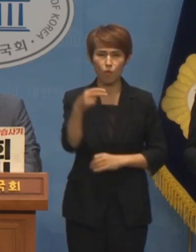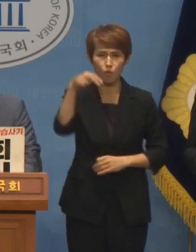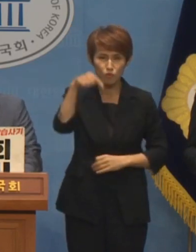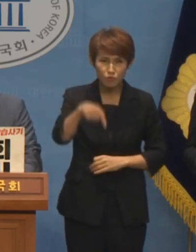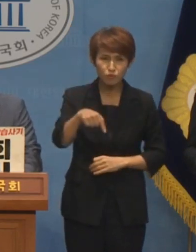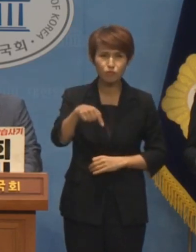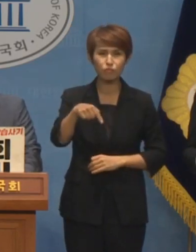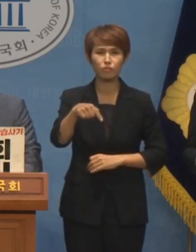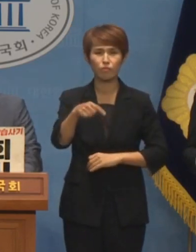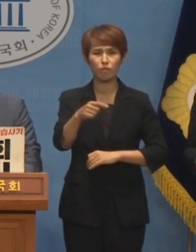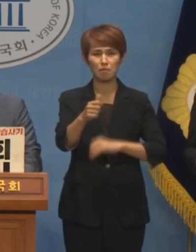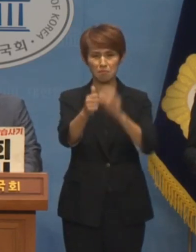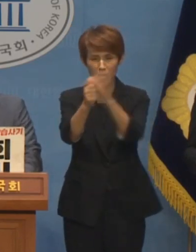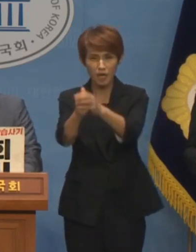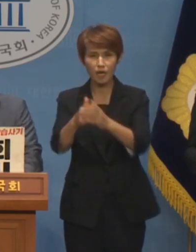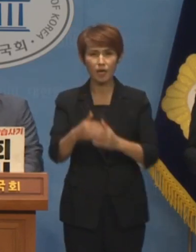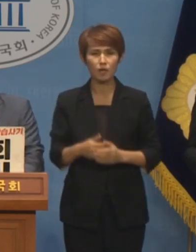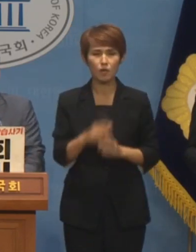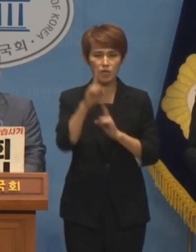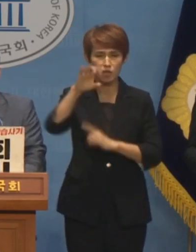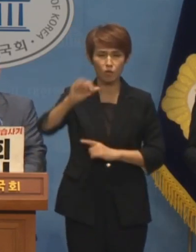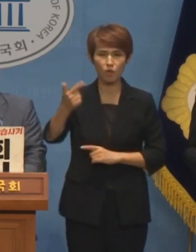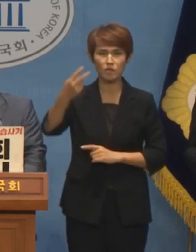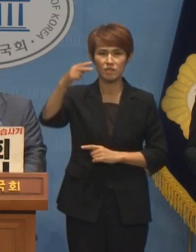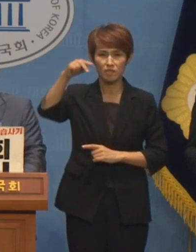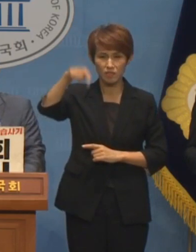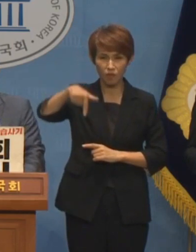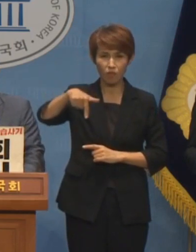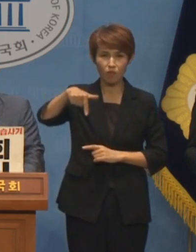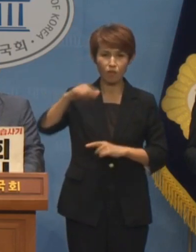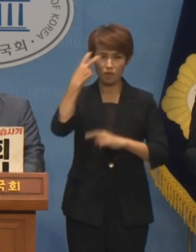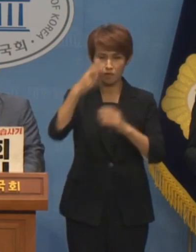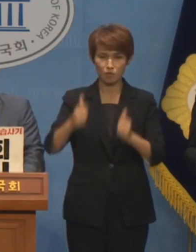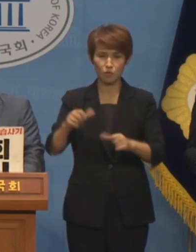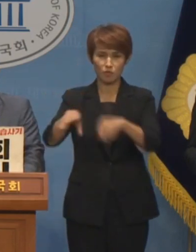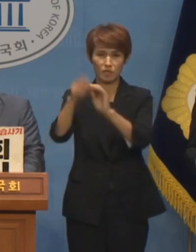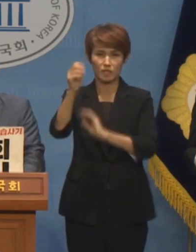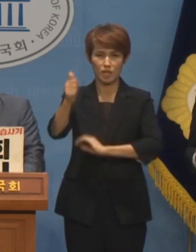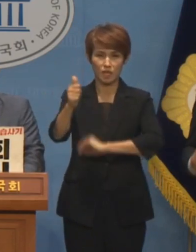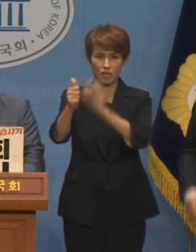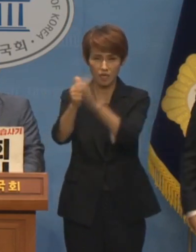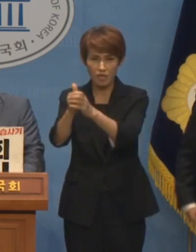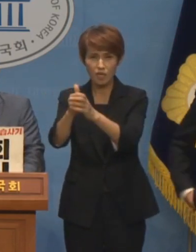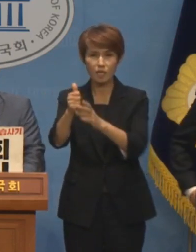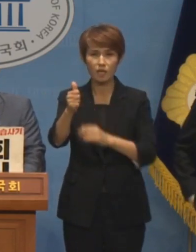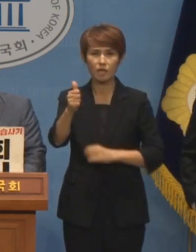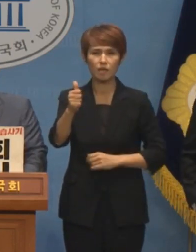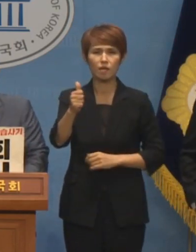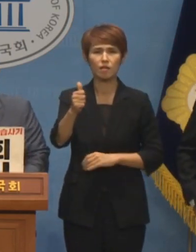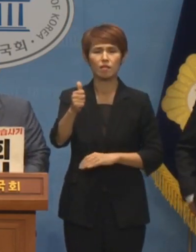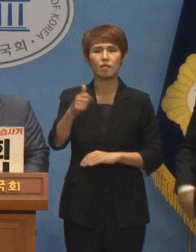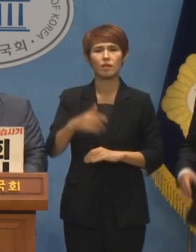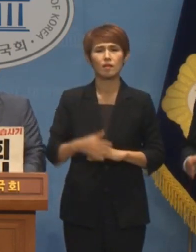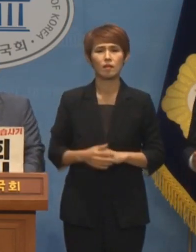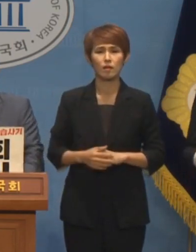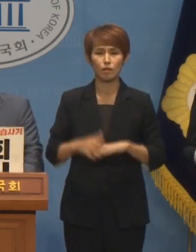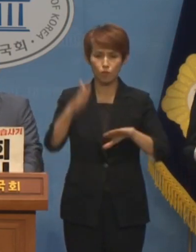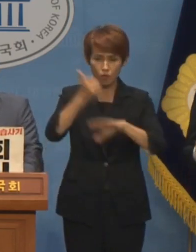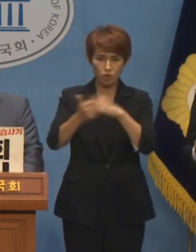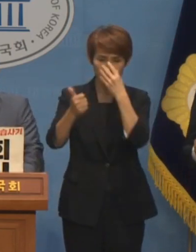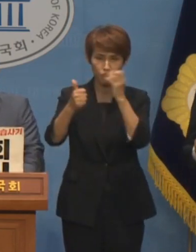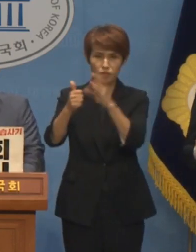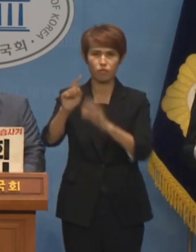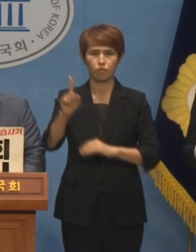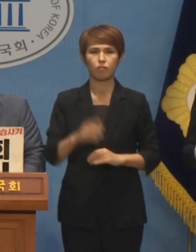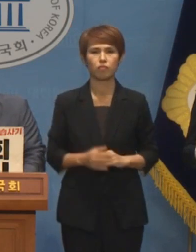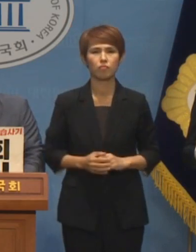장관도 다 바뀌고 이제 이원석 총장 시절인데 무슨 수사지휘권 타령을 한다는 말입니까? 그리고 김건희 씨의 조작